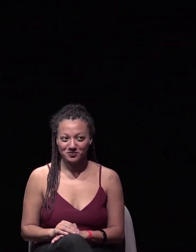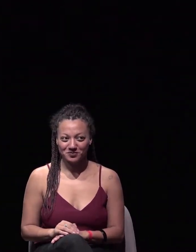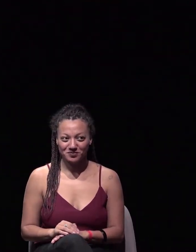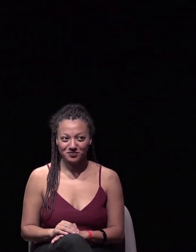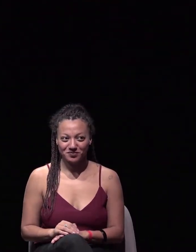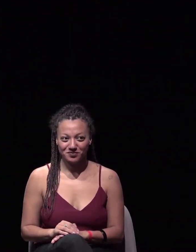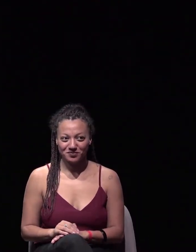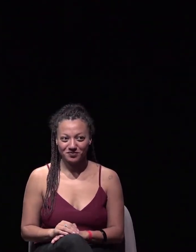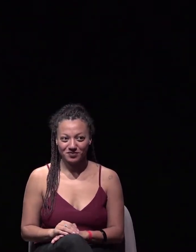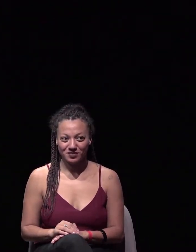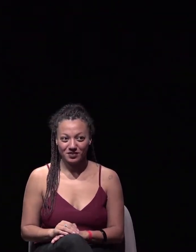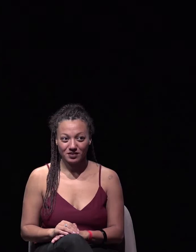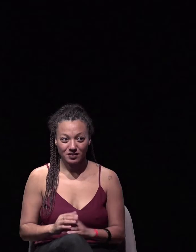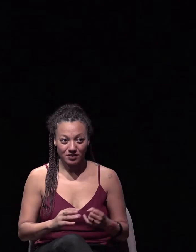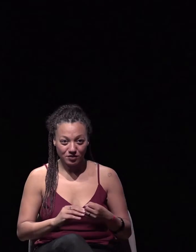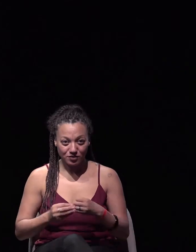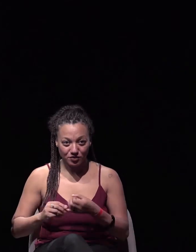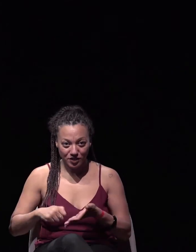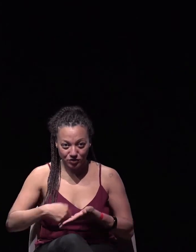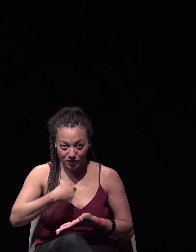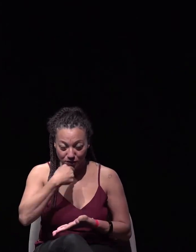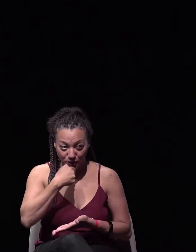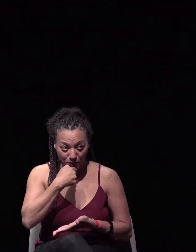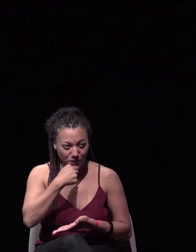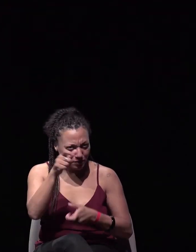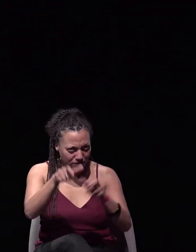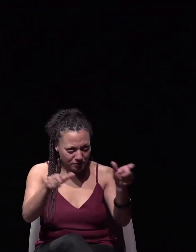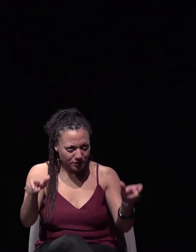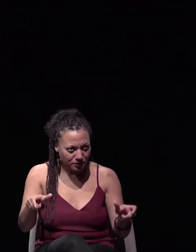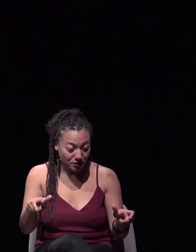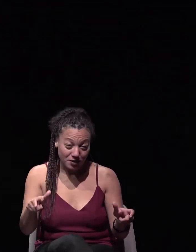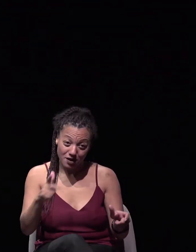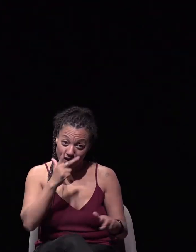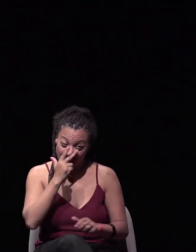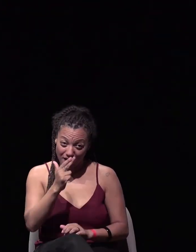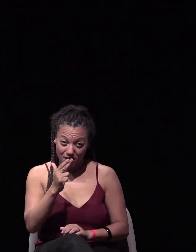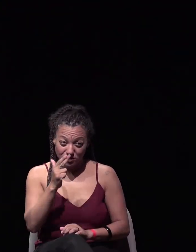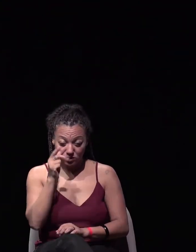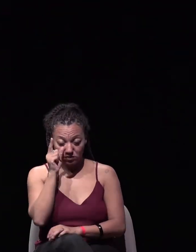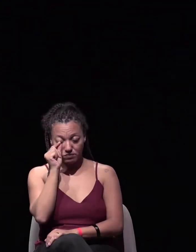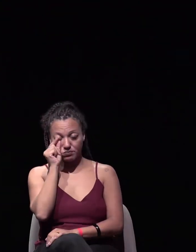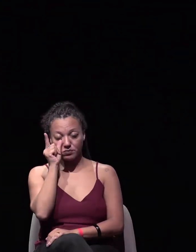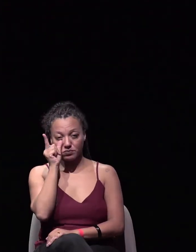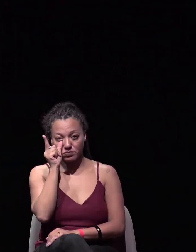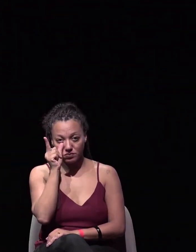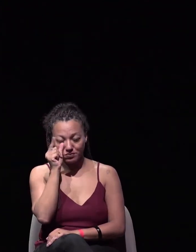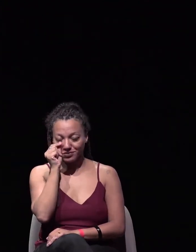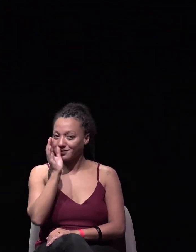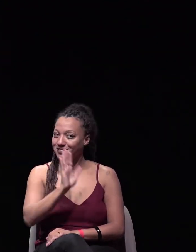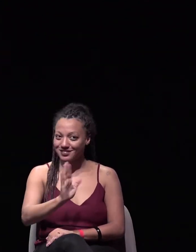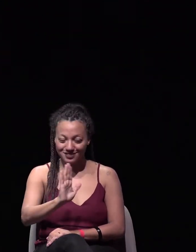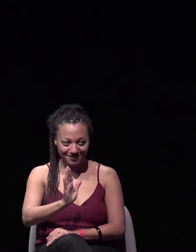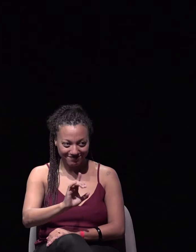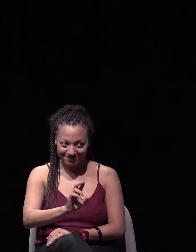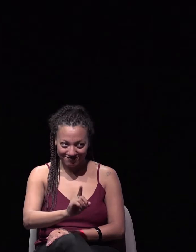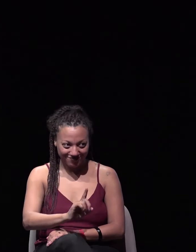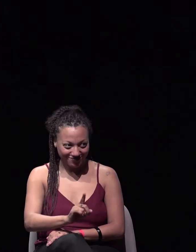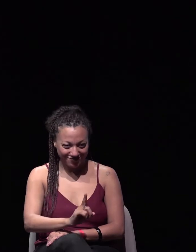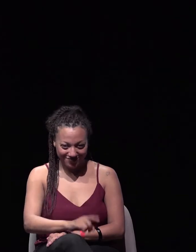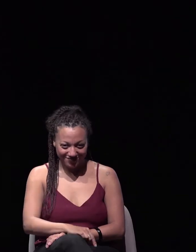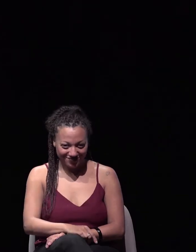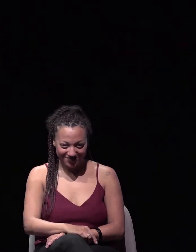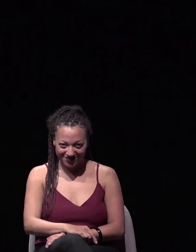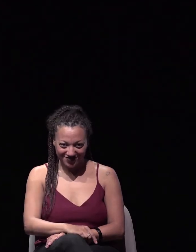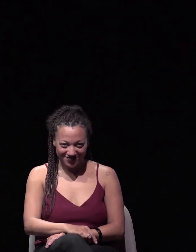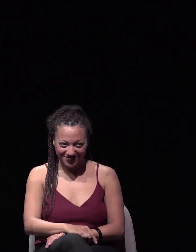Teve quem comeu feijoada agora no almoço, que acha que vai cochilar, que não vai.